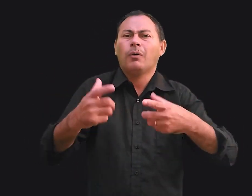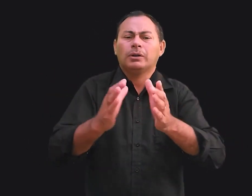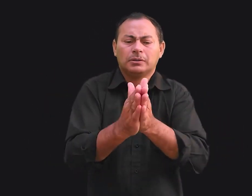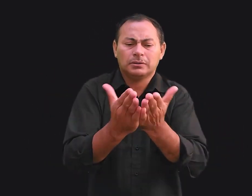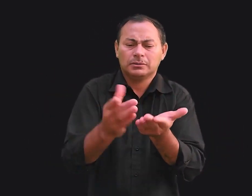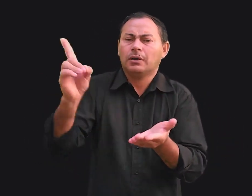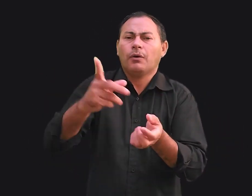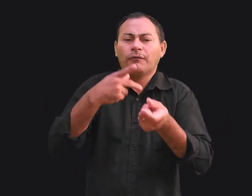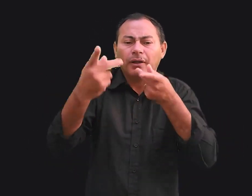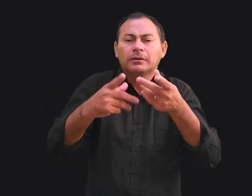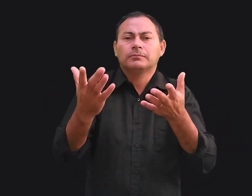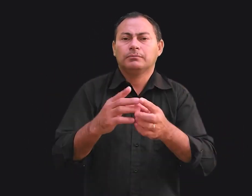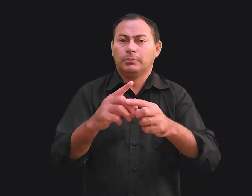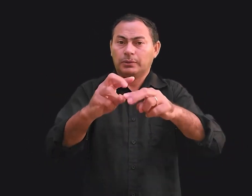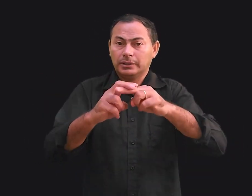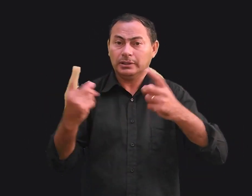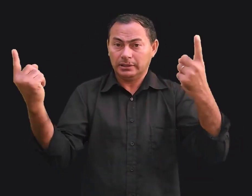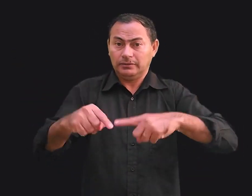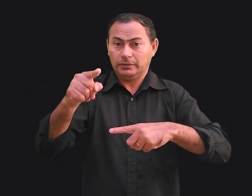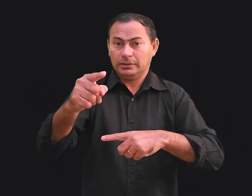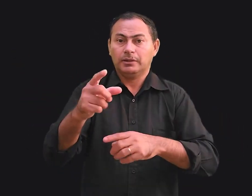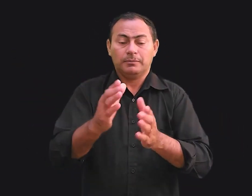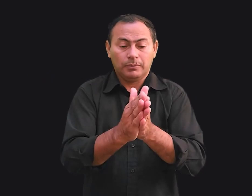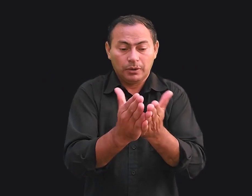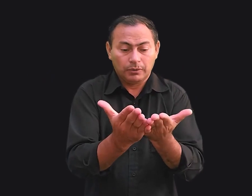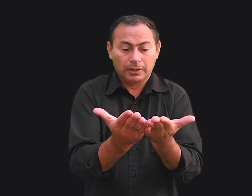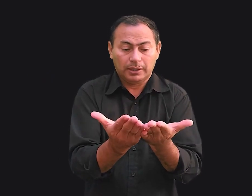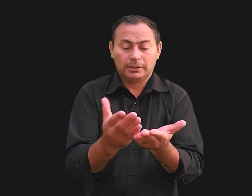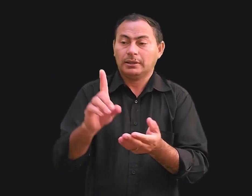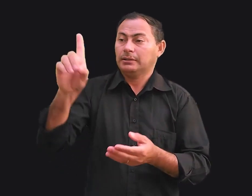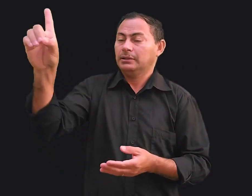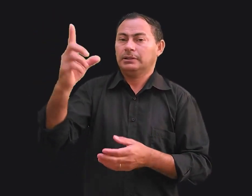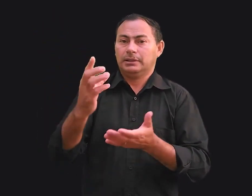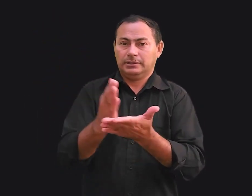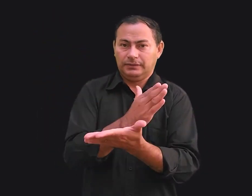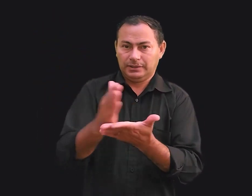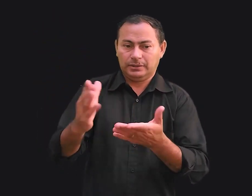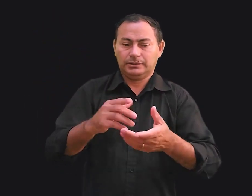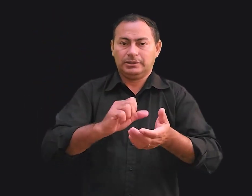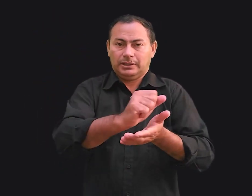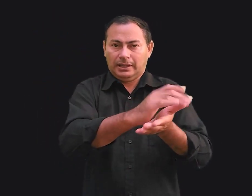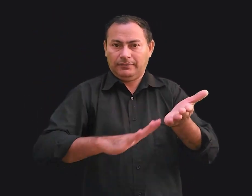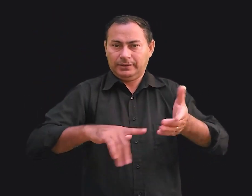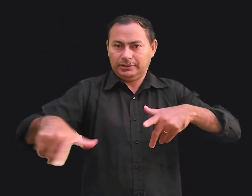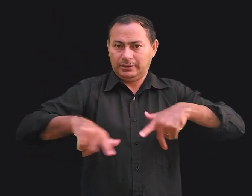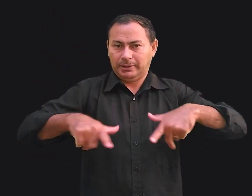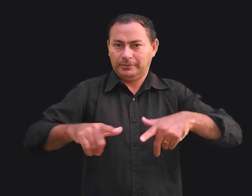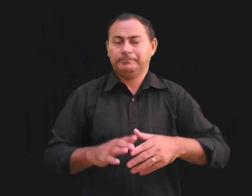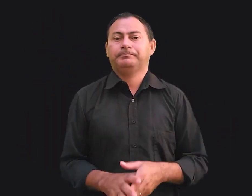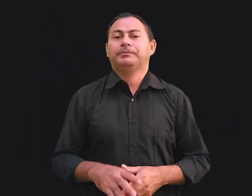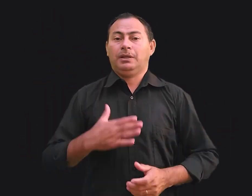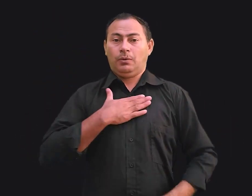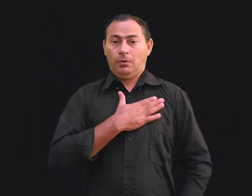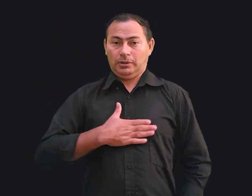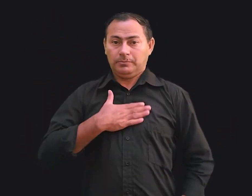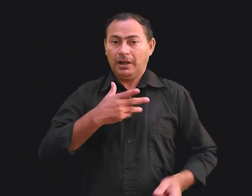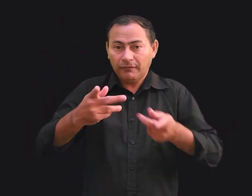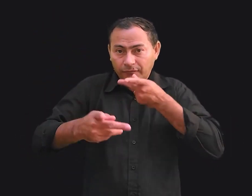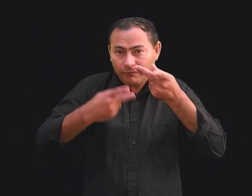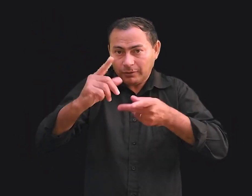isso na Bíblia, hein? Por isso desafio você a buscar na Bíblia essa divisão de tarefas. Gostaria de falar um pouco mais